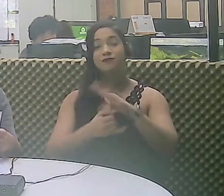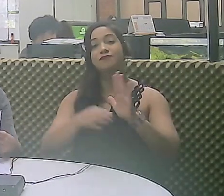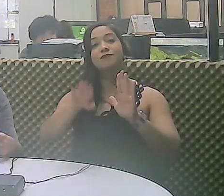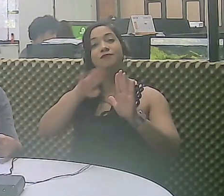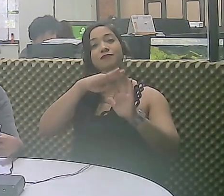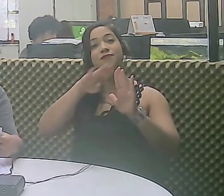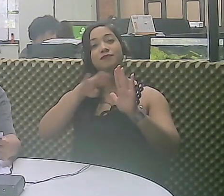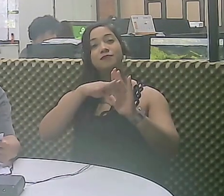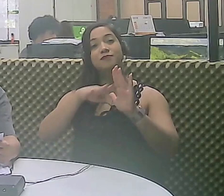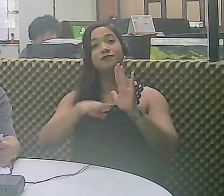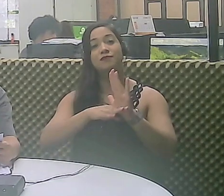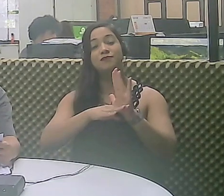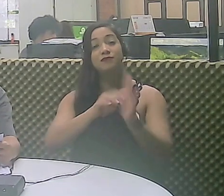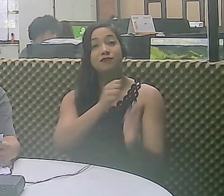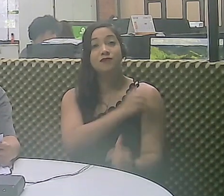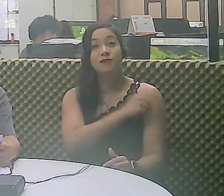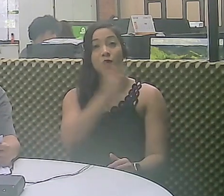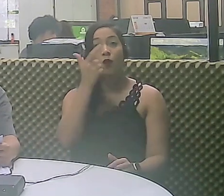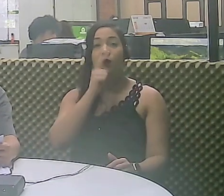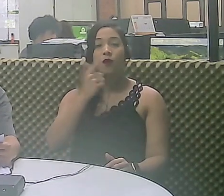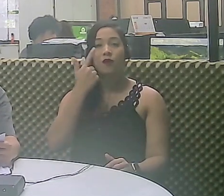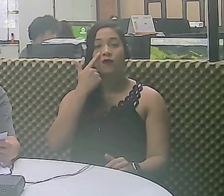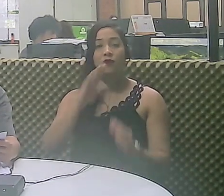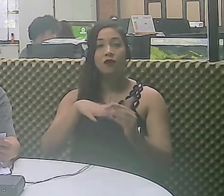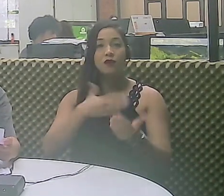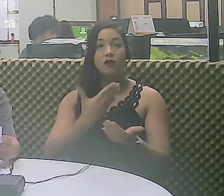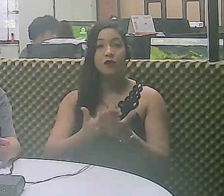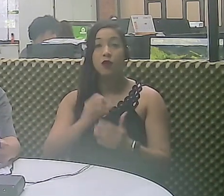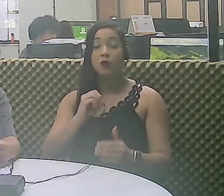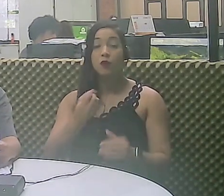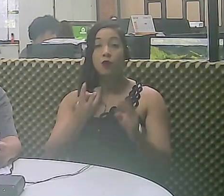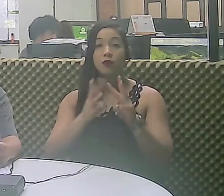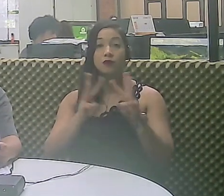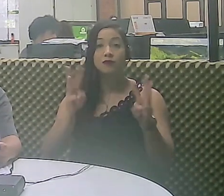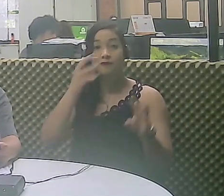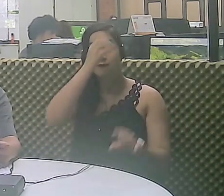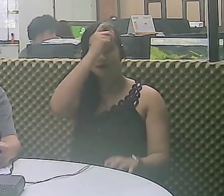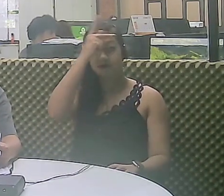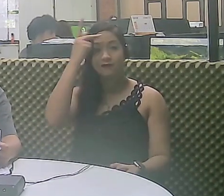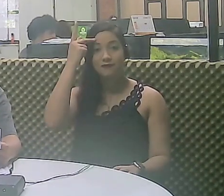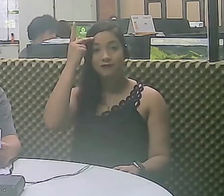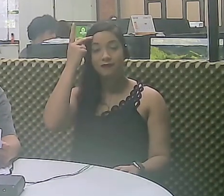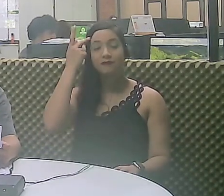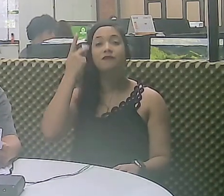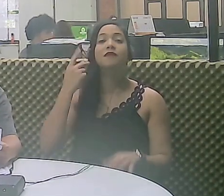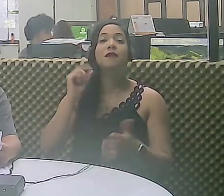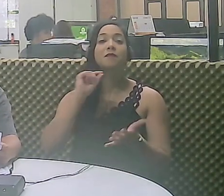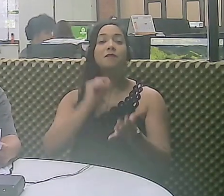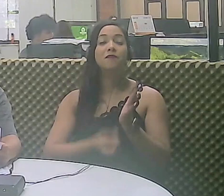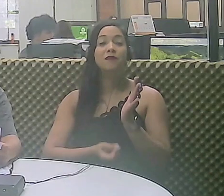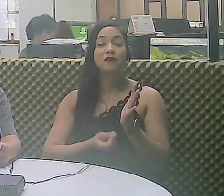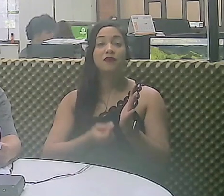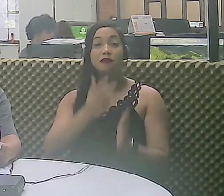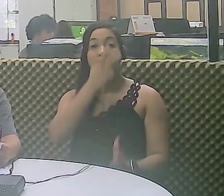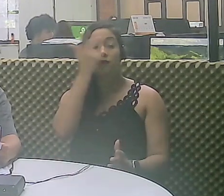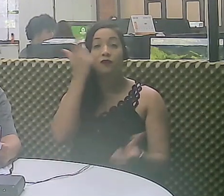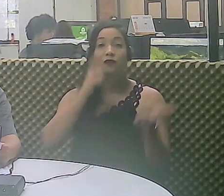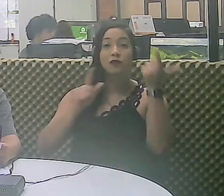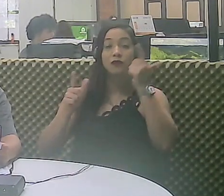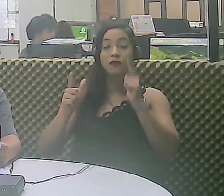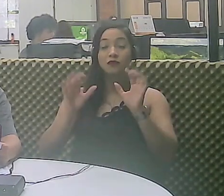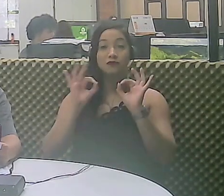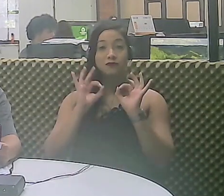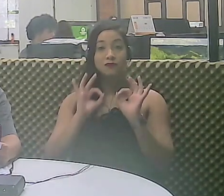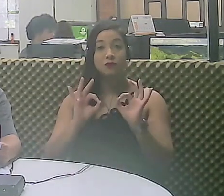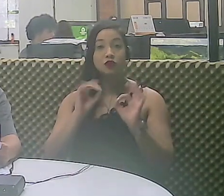lista de contemplados poderá ser conferida nas escolas ou pelo portal da Prefeitura. As matrículas dos contemplados serão